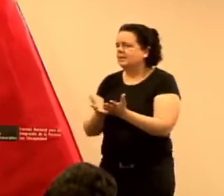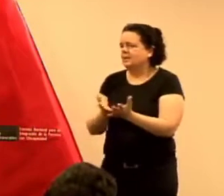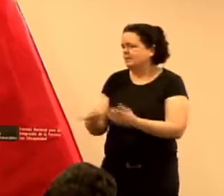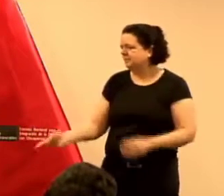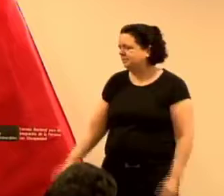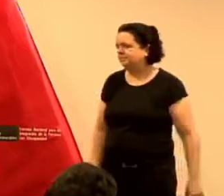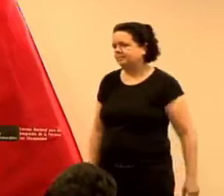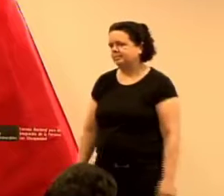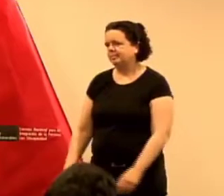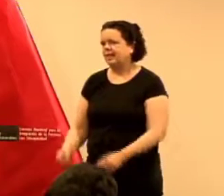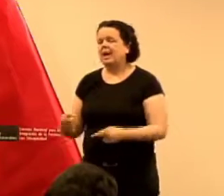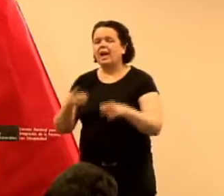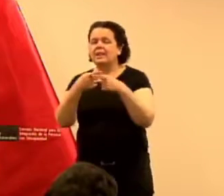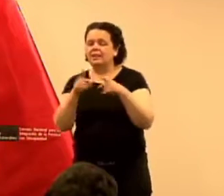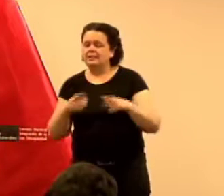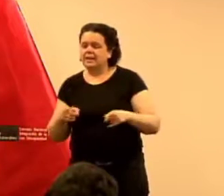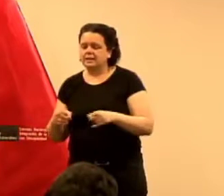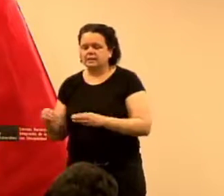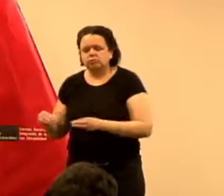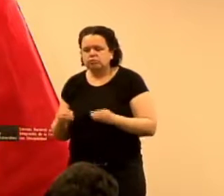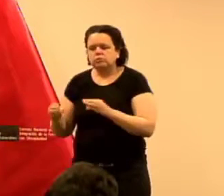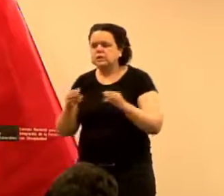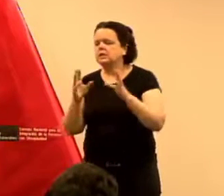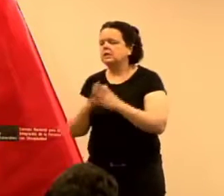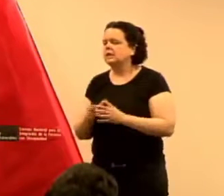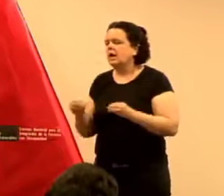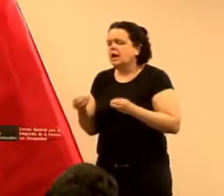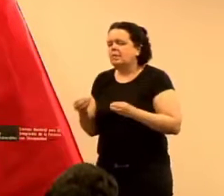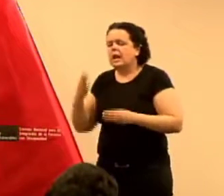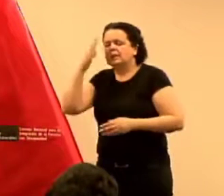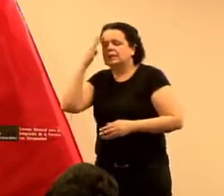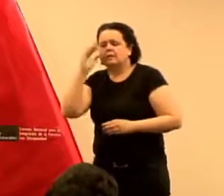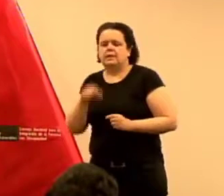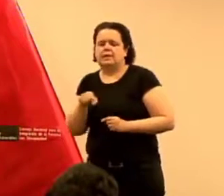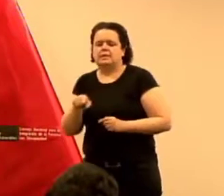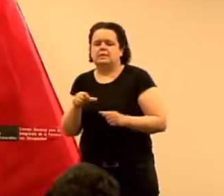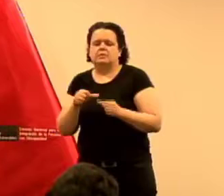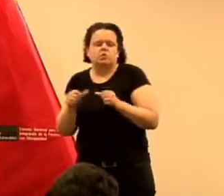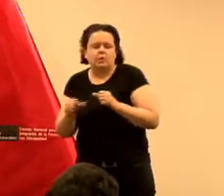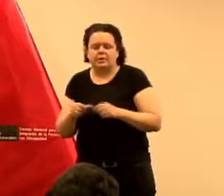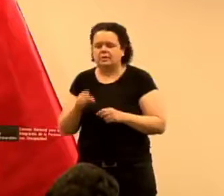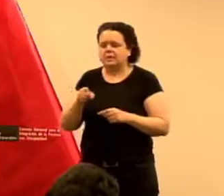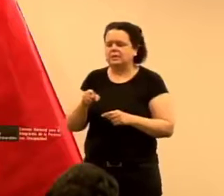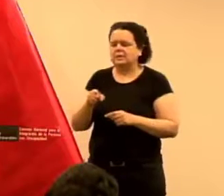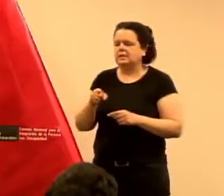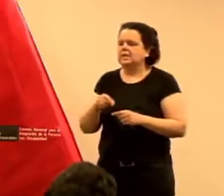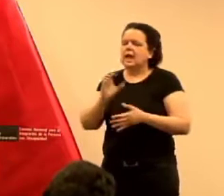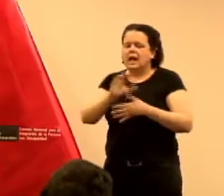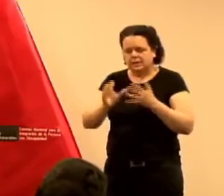escolar. Hay diferentes instrumentos que nos ayudan entonces a identificar estos perfiles de